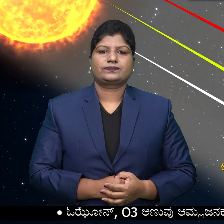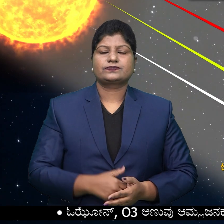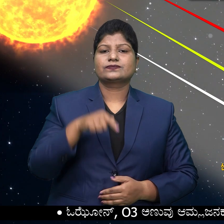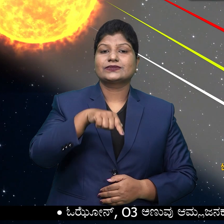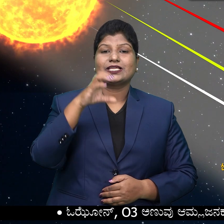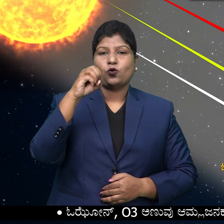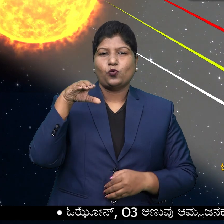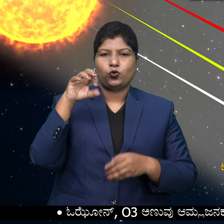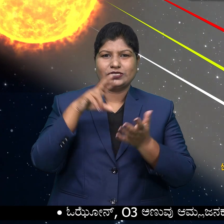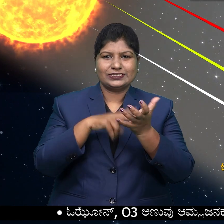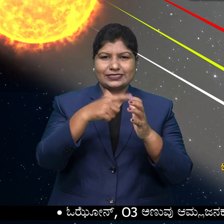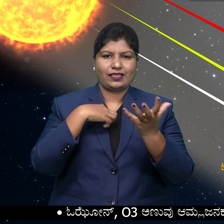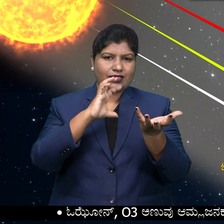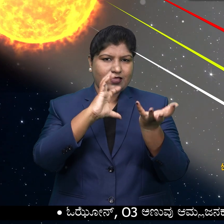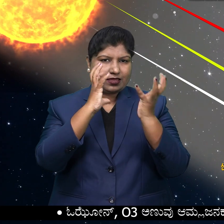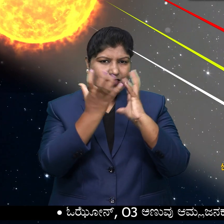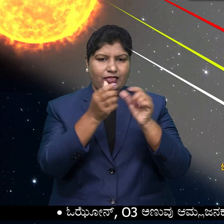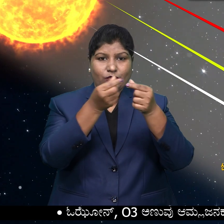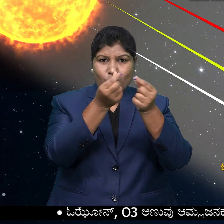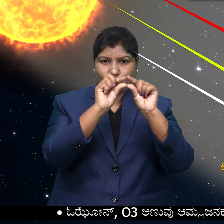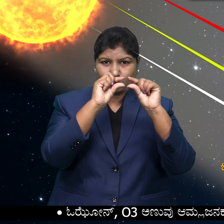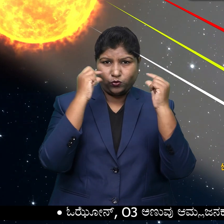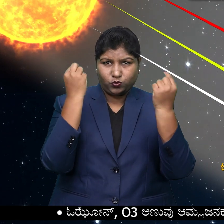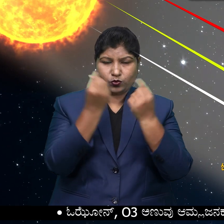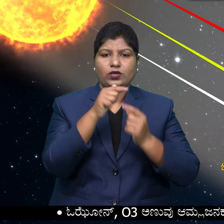ಓಝೋನ್ 3 ಅಣುವು ಆಮ್ಲಜನಕದ 3 ಪರಮಾಣುಗಳಿಂದ ರೂಪುಗೊಳ್ಳುತ್ತೆ.